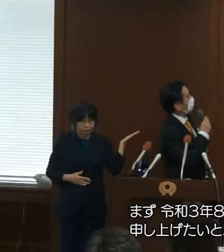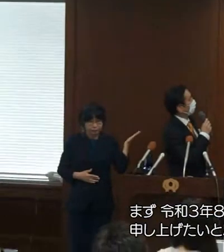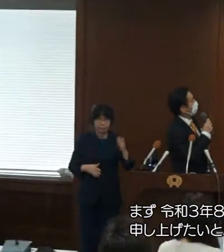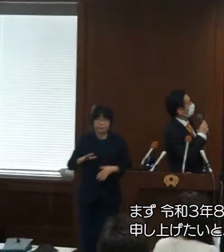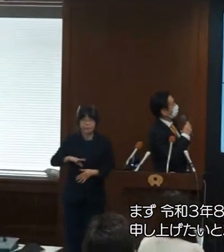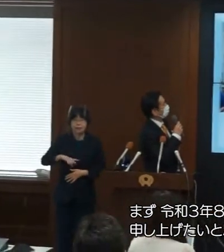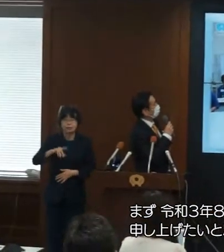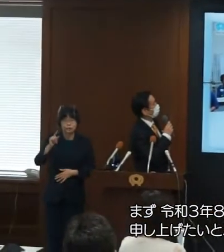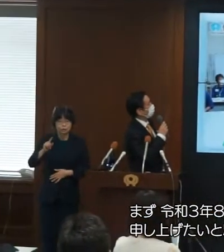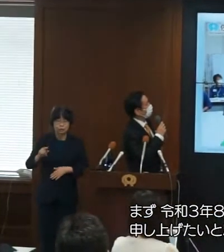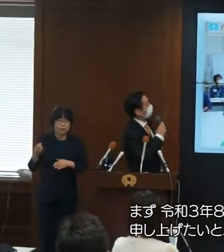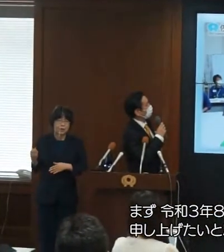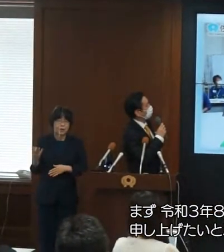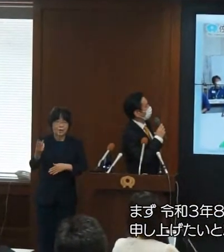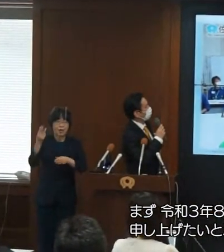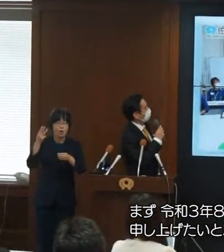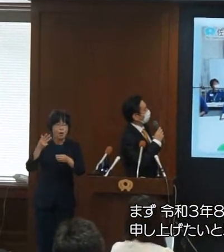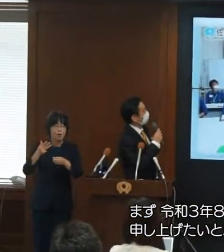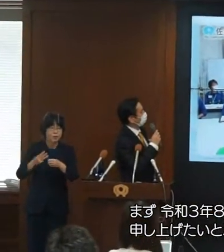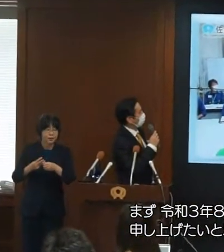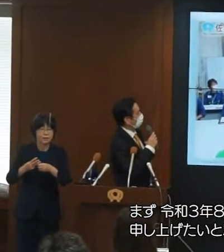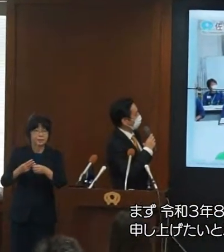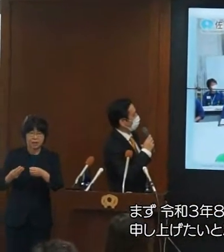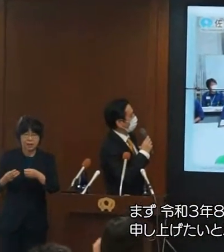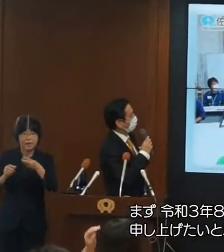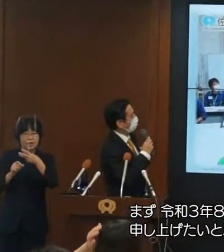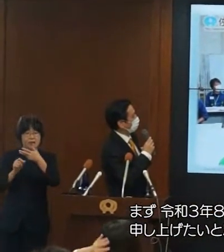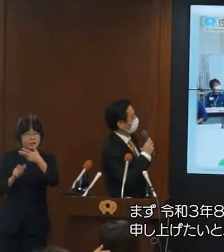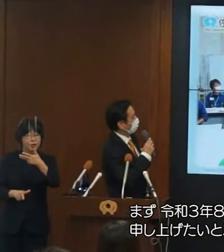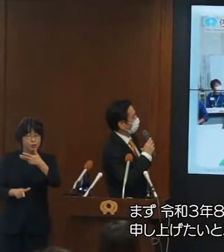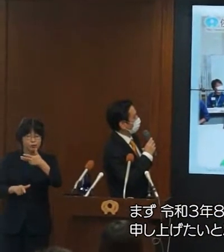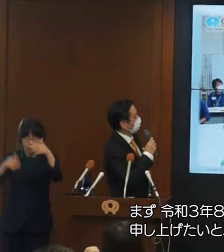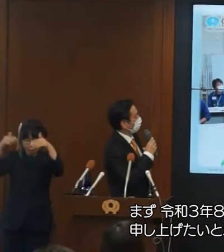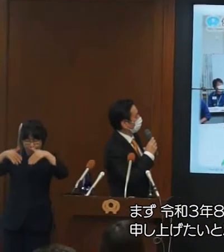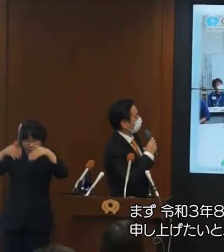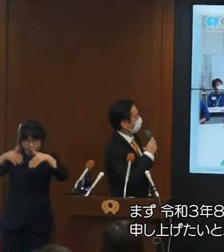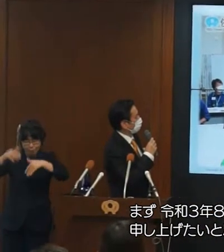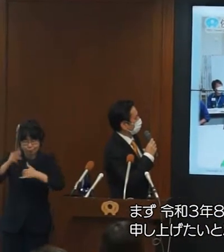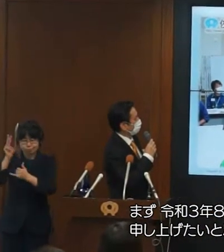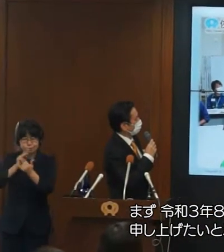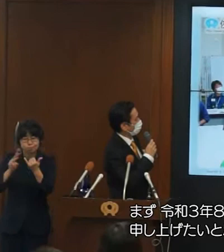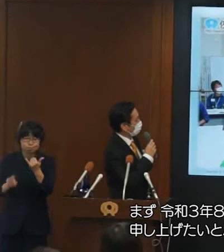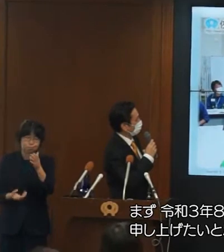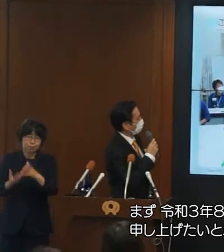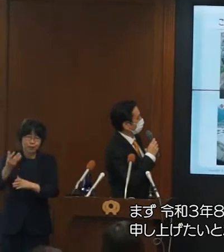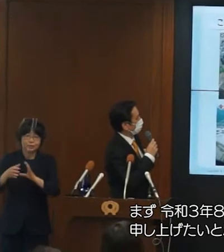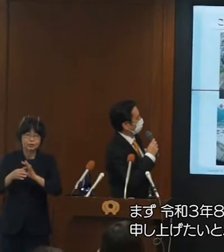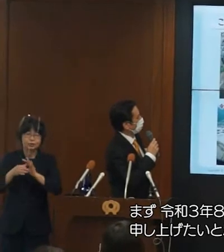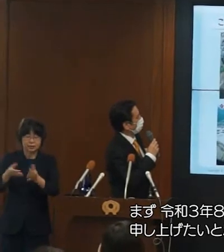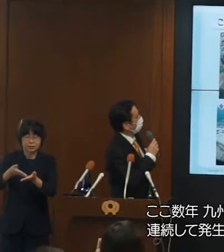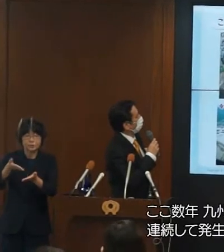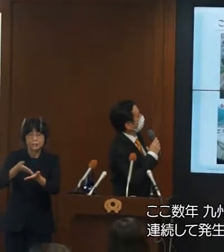まず令和3年8月豪雨災害について、申し上げたいと思います。はい。